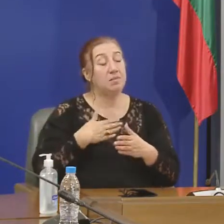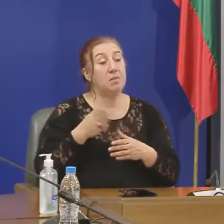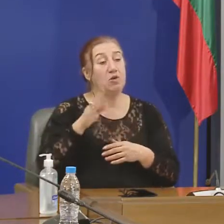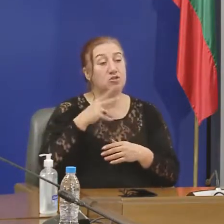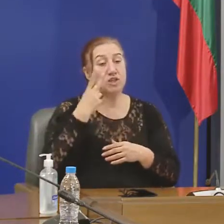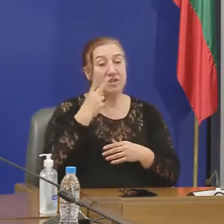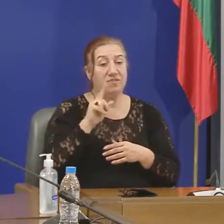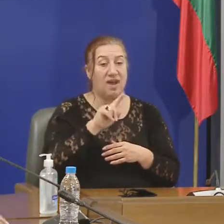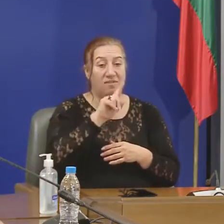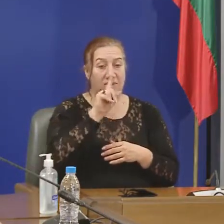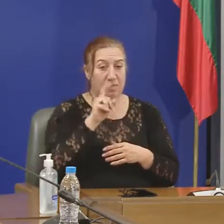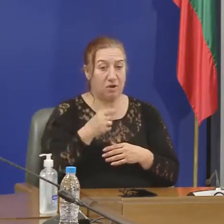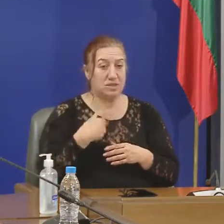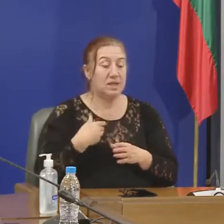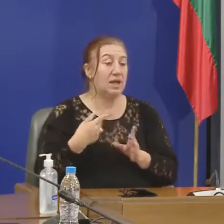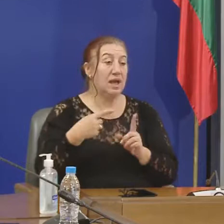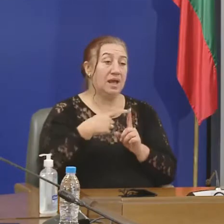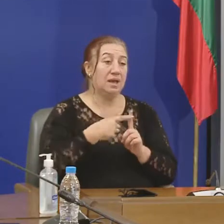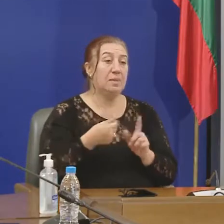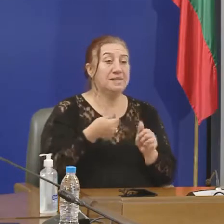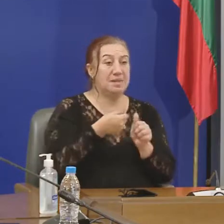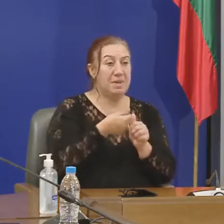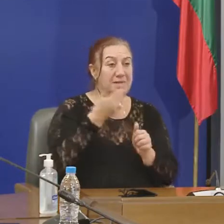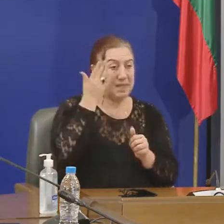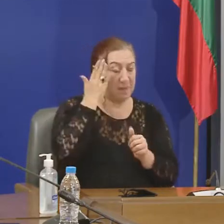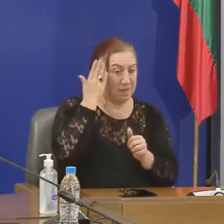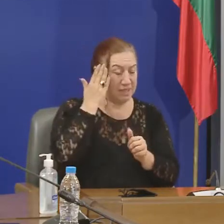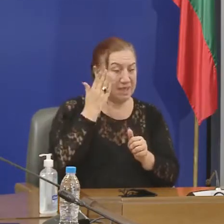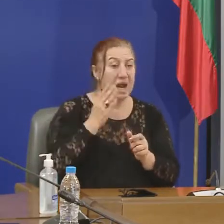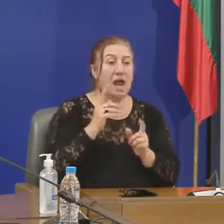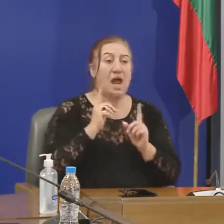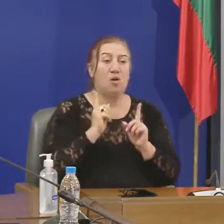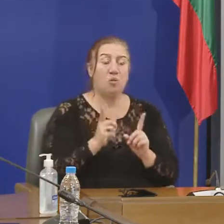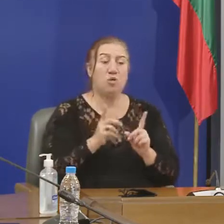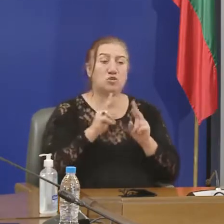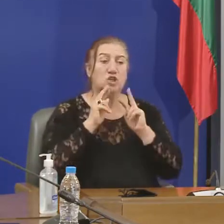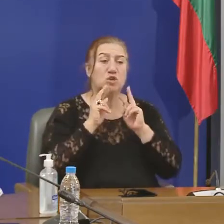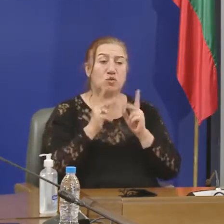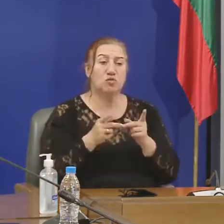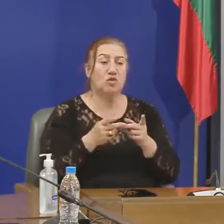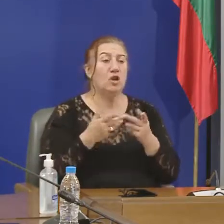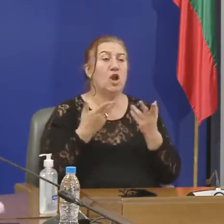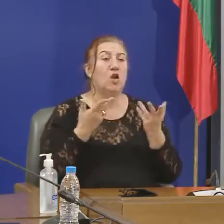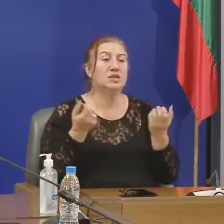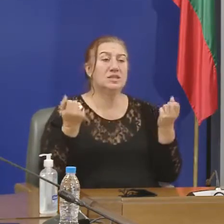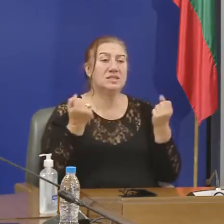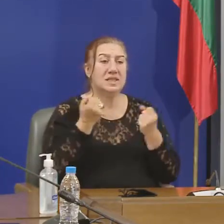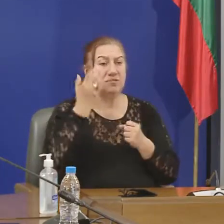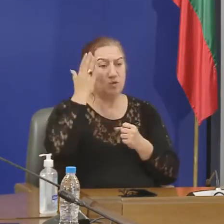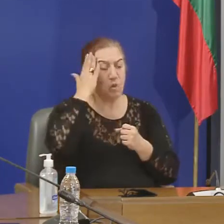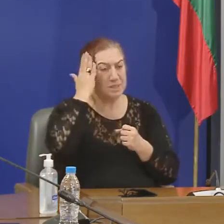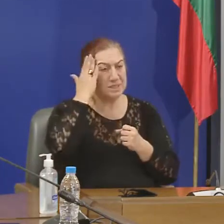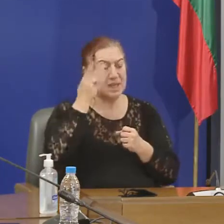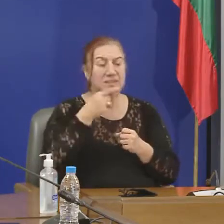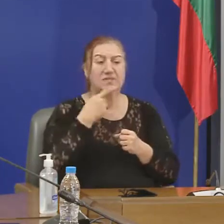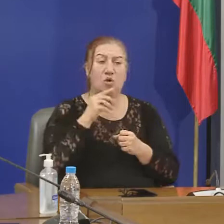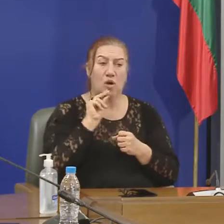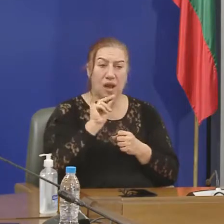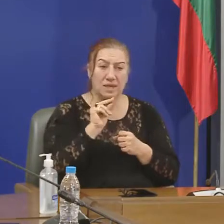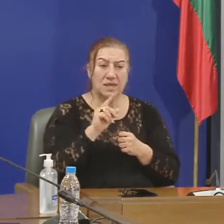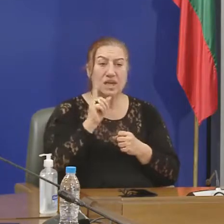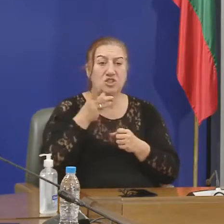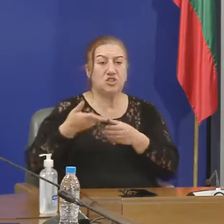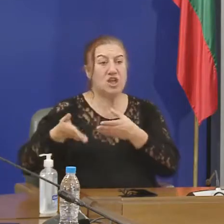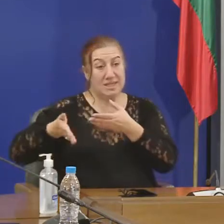те са по-скоро, може би, към заместник министъра. Ако можете да говорите, защото от Здравното министерство казаха, че